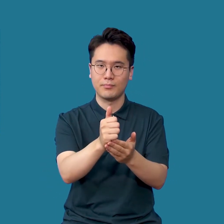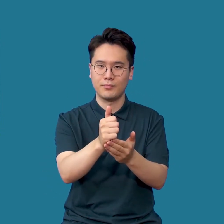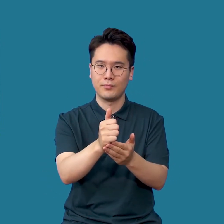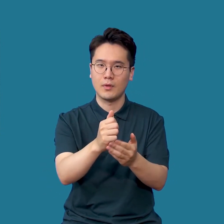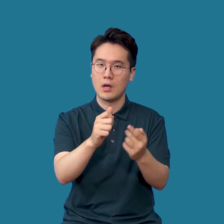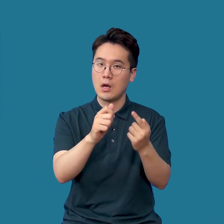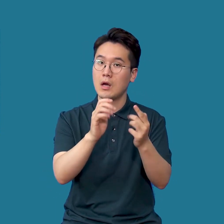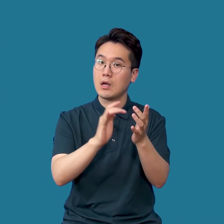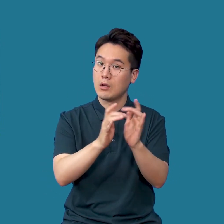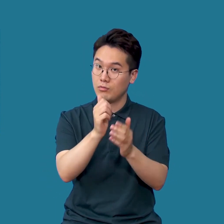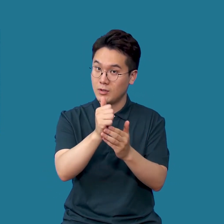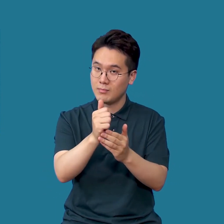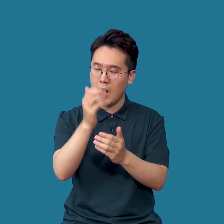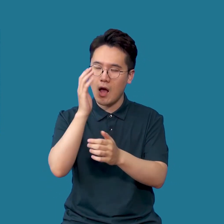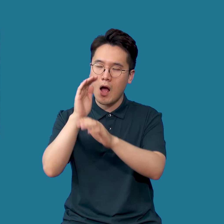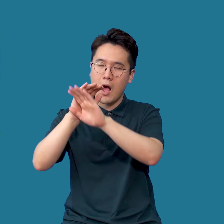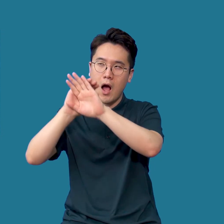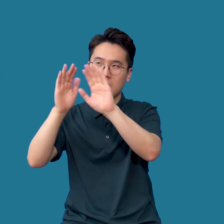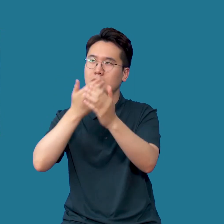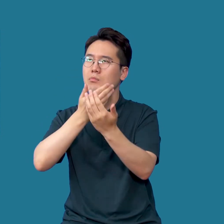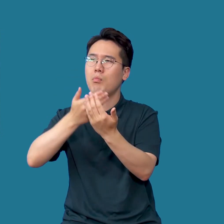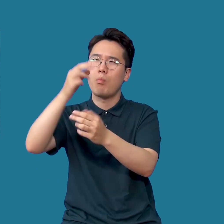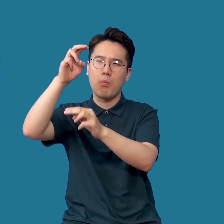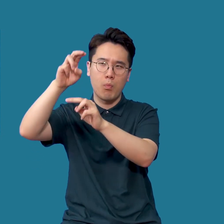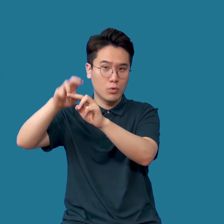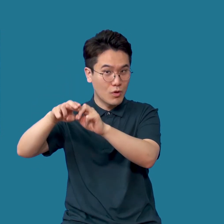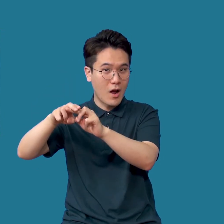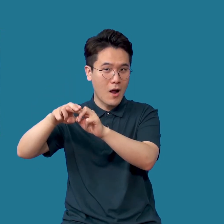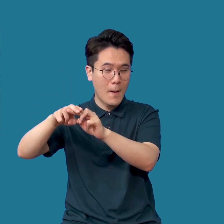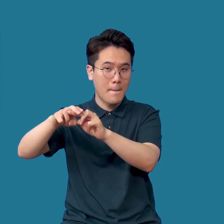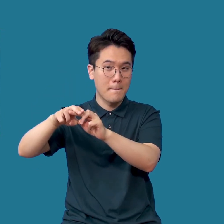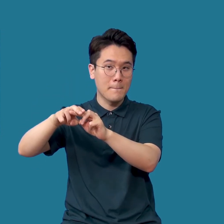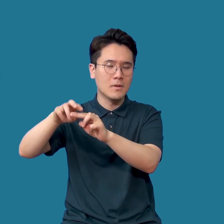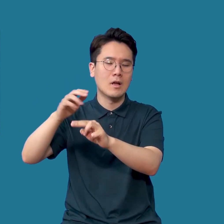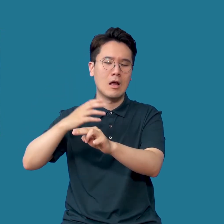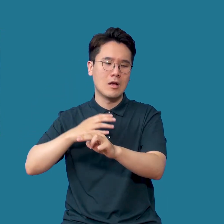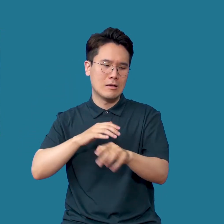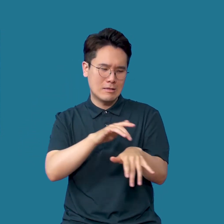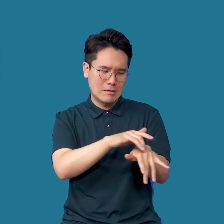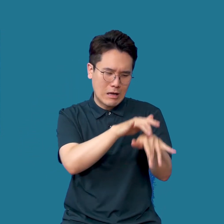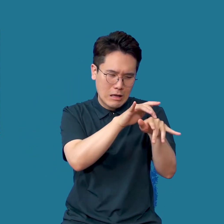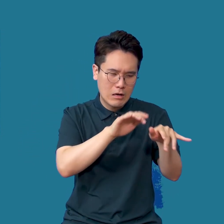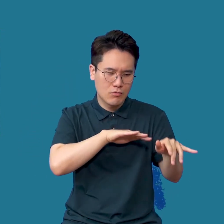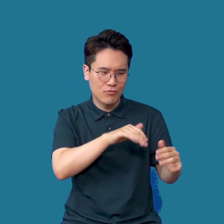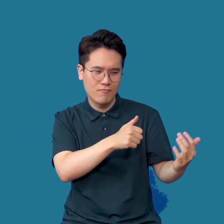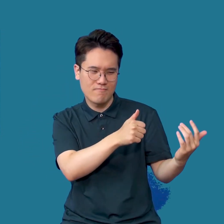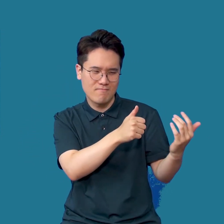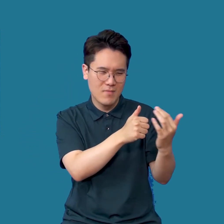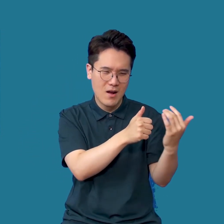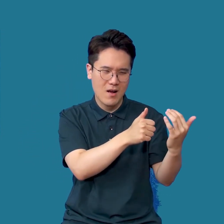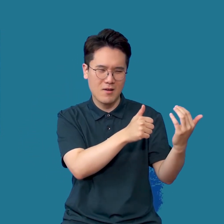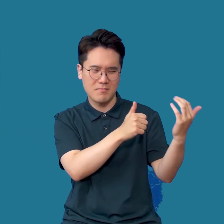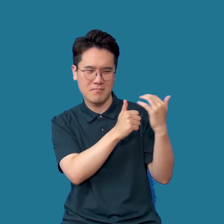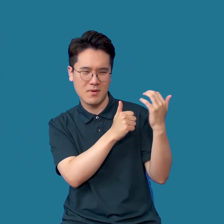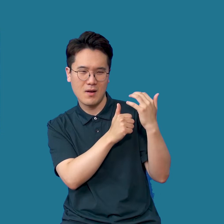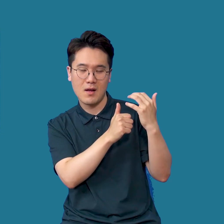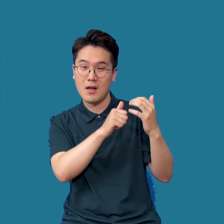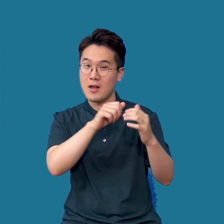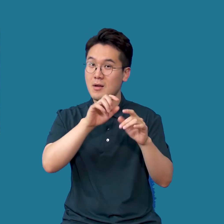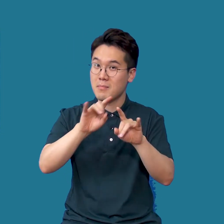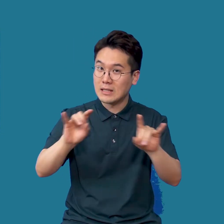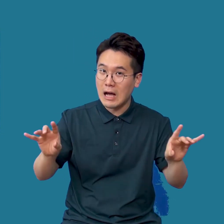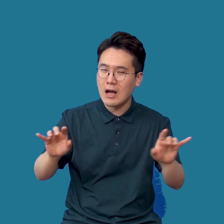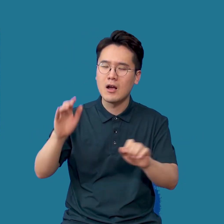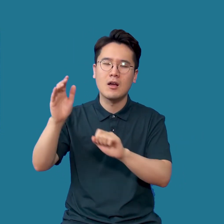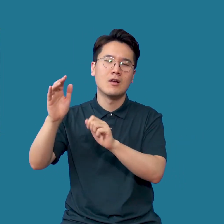보좌에서 사탄이 우리를 참소할 때마다 우리를 대신해서 변호해 주시고 지켜주시는